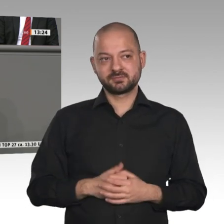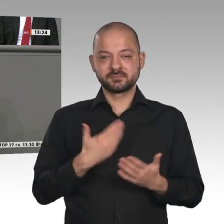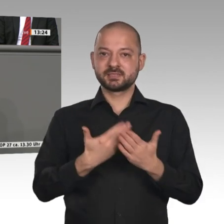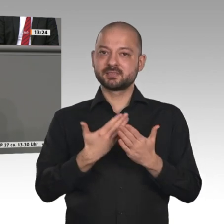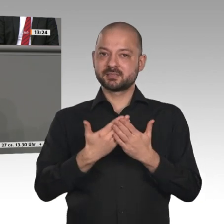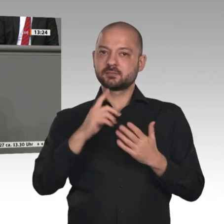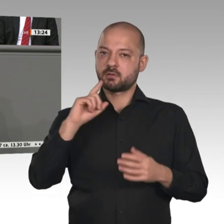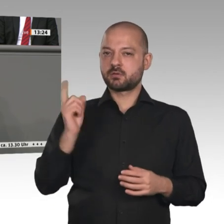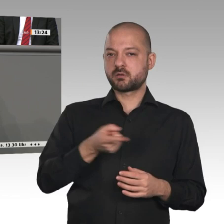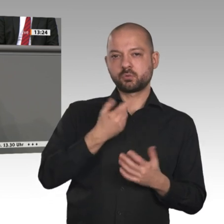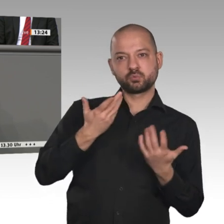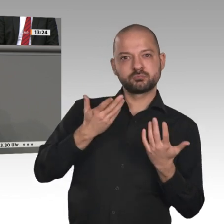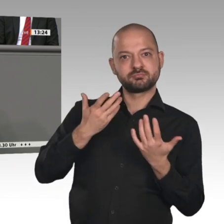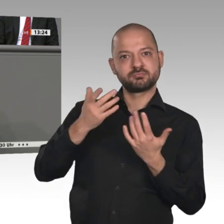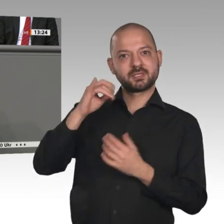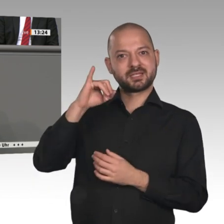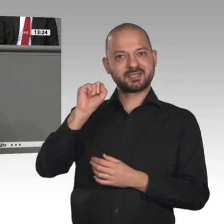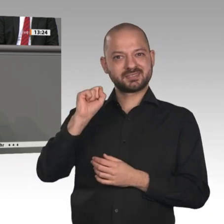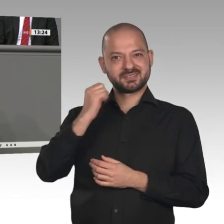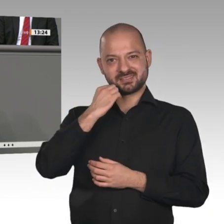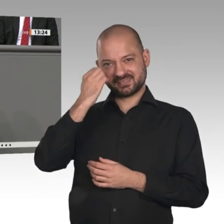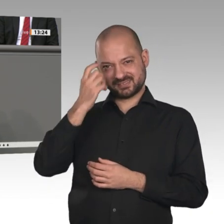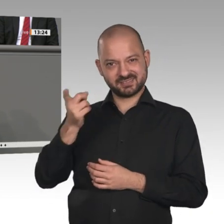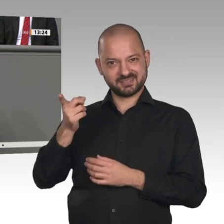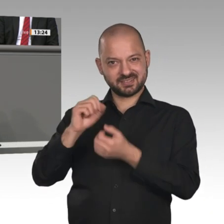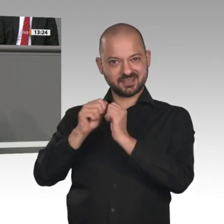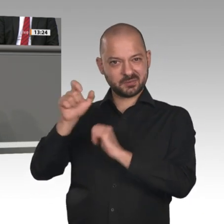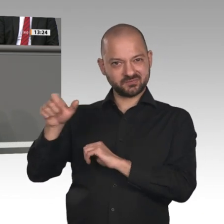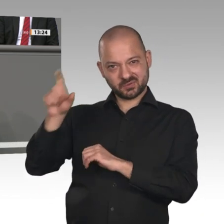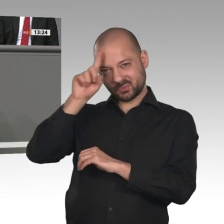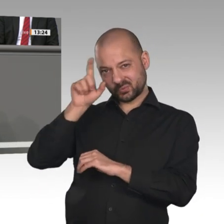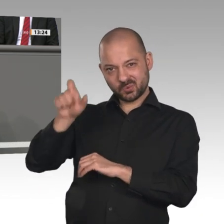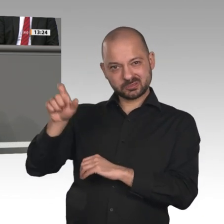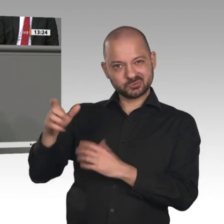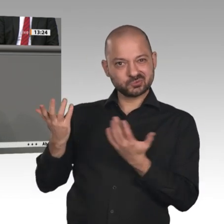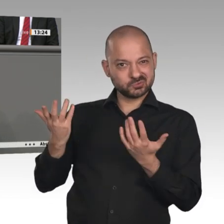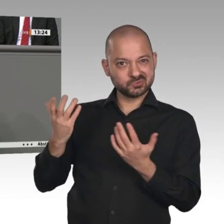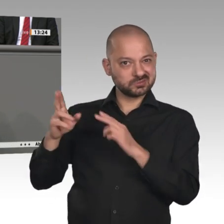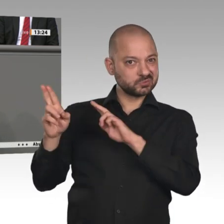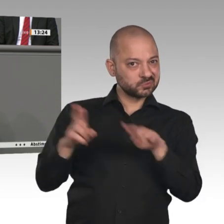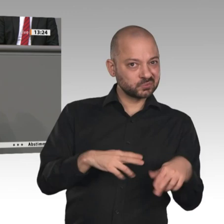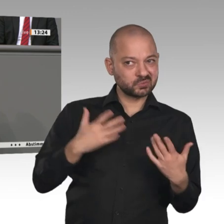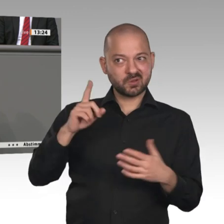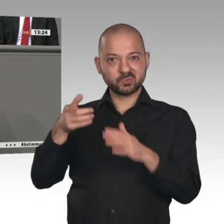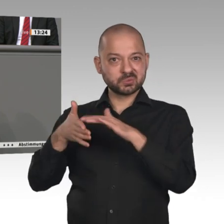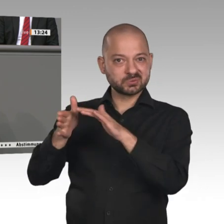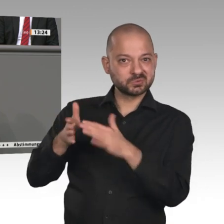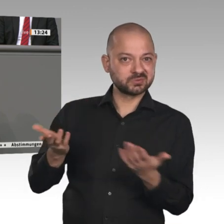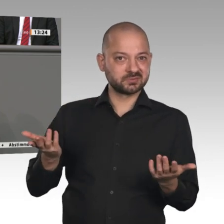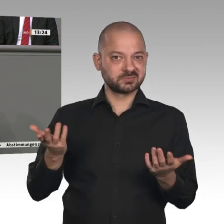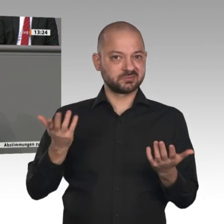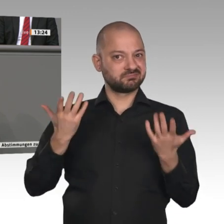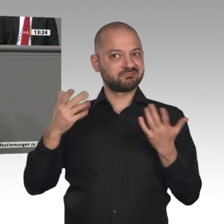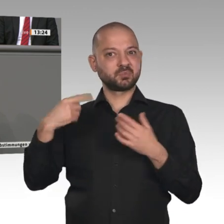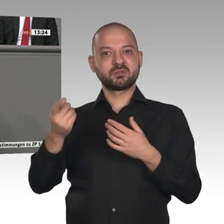deutscher IS-Kämpfer und Unterstützer, wenn diese ansonsten staatenlos würden. Auch dieser Bürger